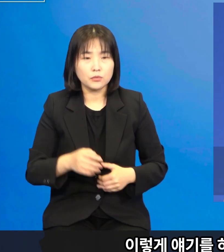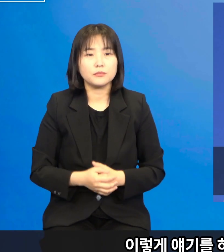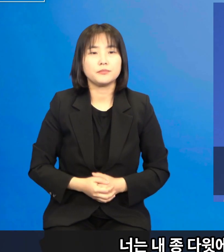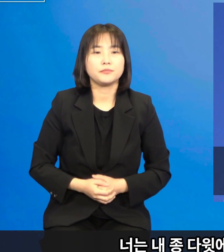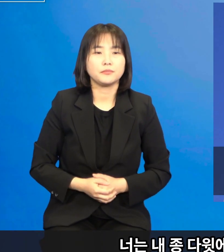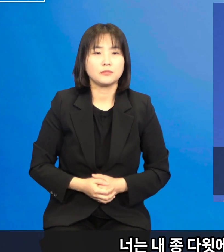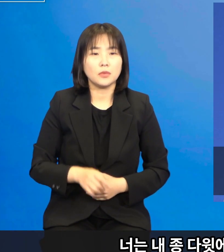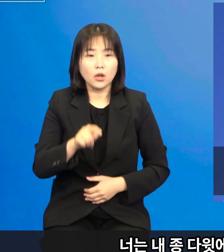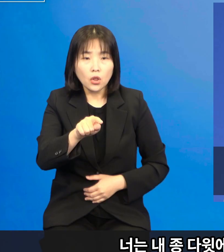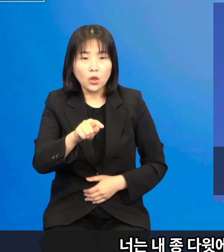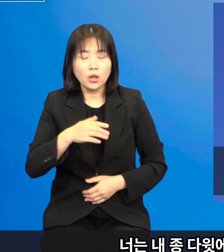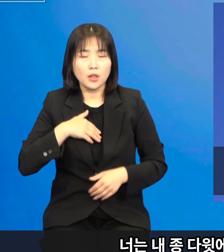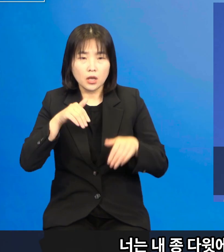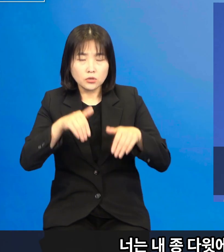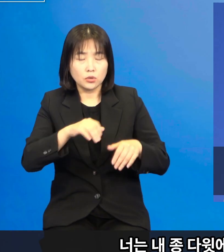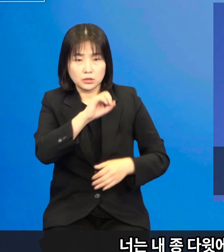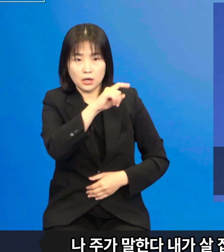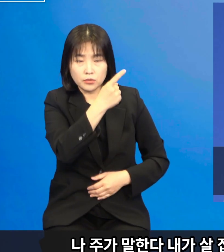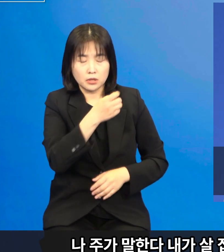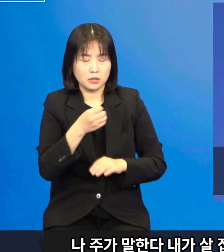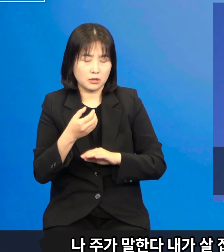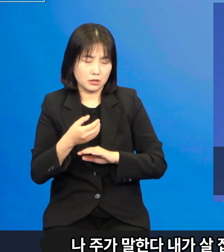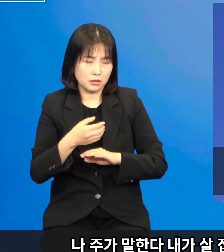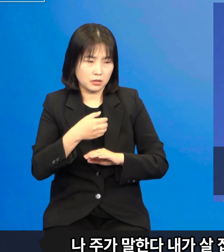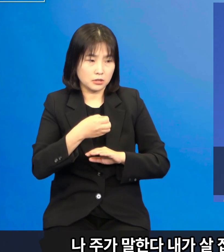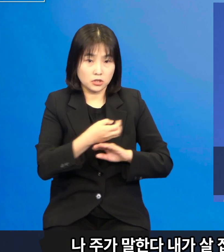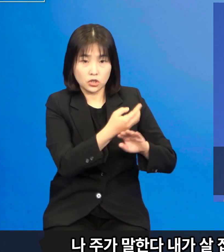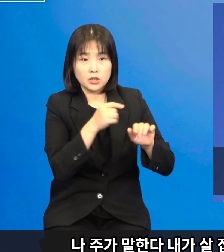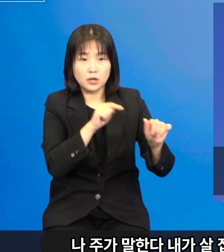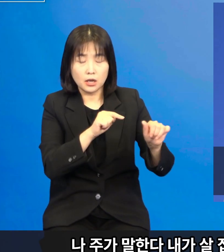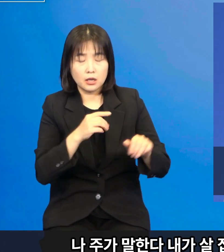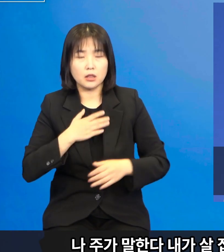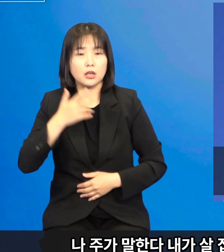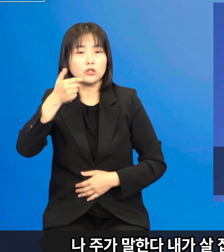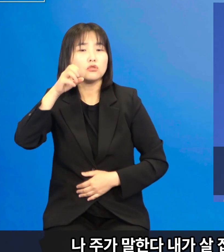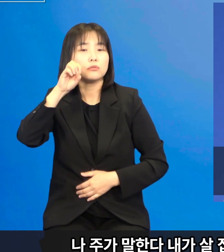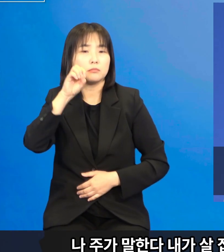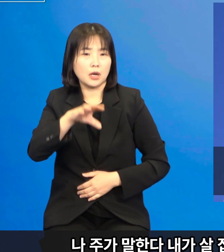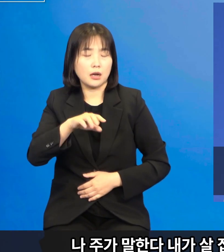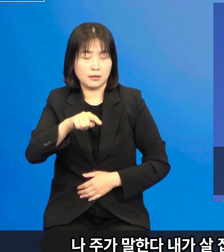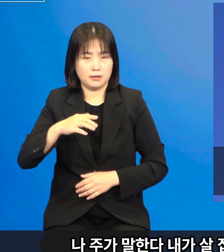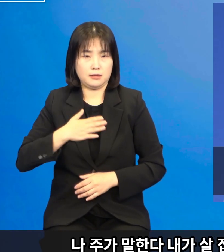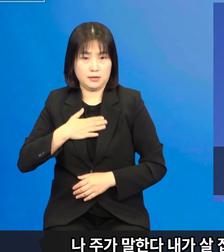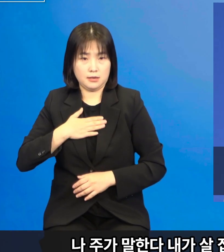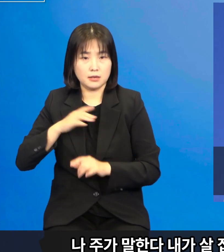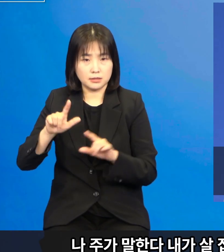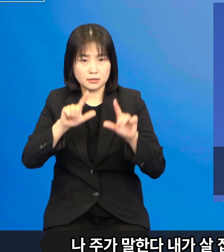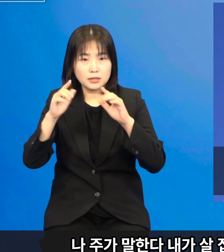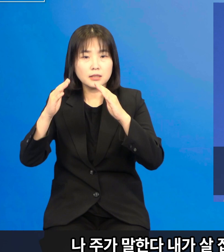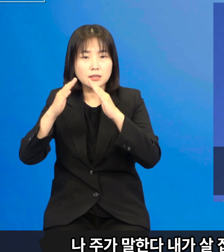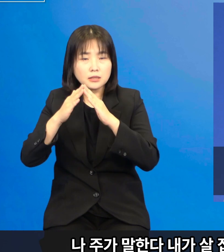5절입니다. 너는 내 종 다윗에게 가서 전하여라. 나 주가 말한다. 내가 살 집을